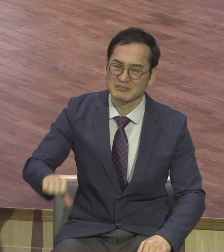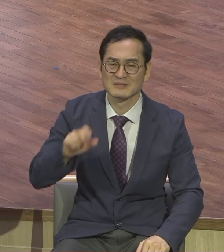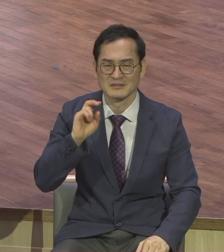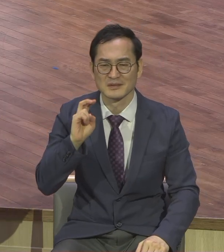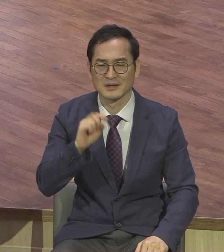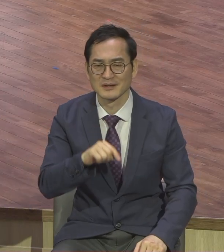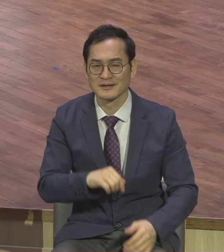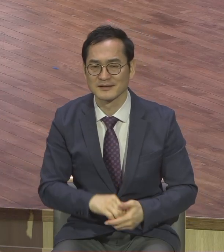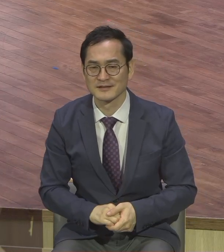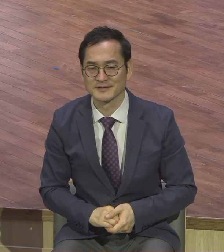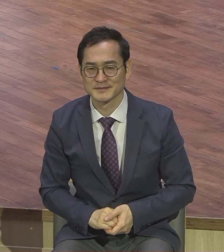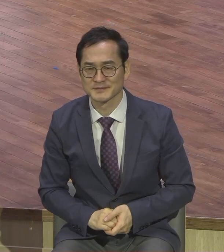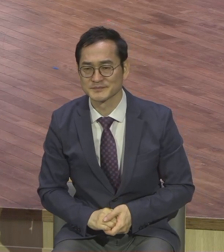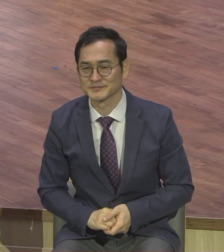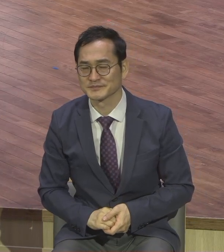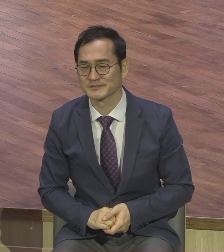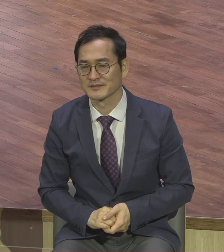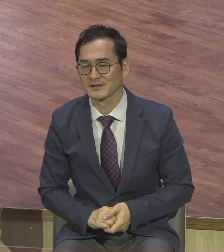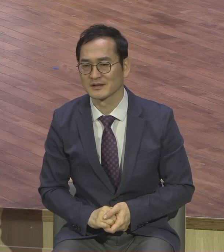그래 팀사야 가지요.